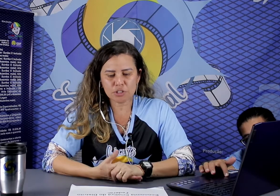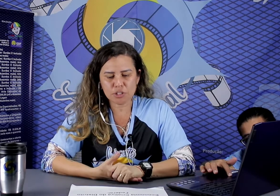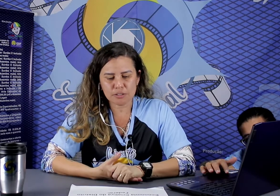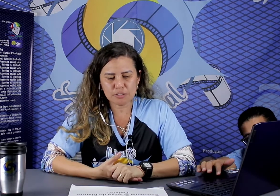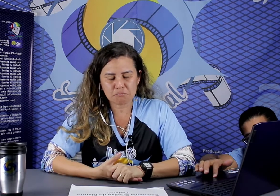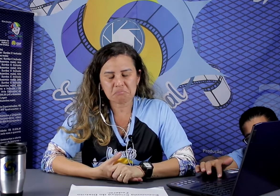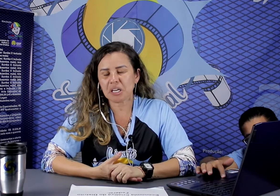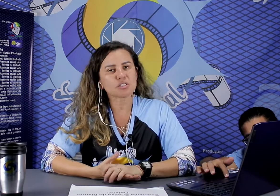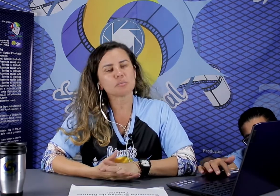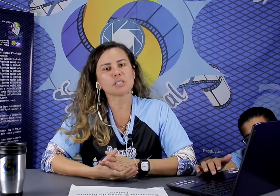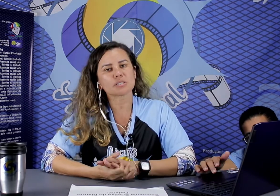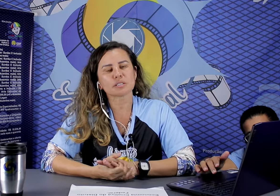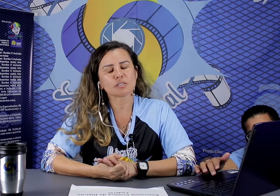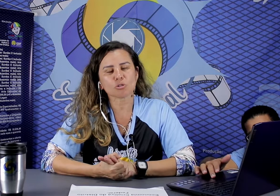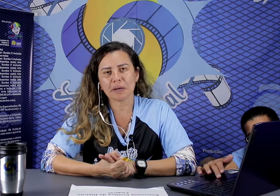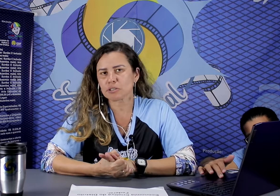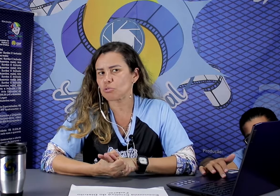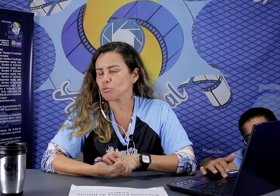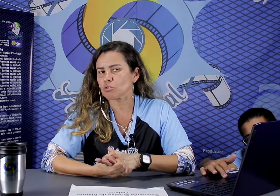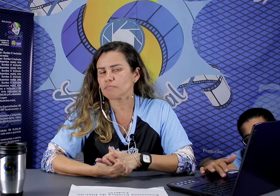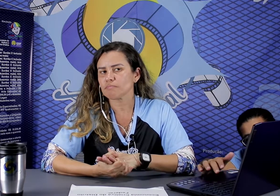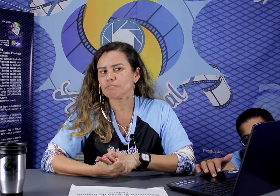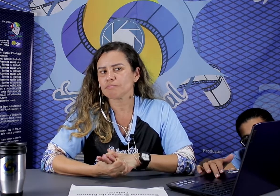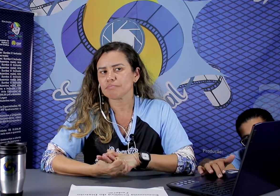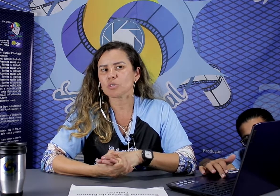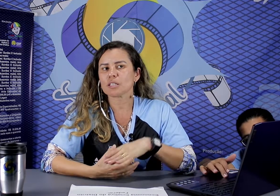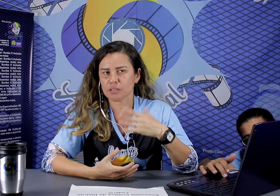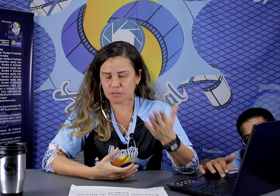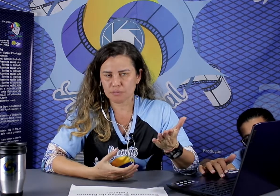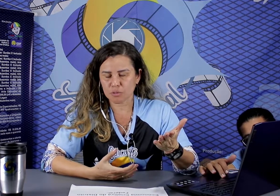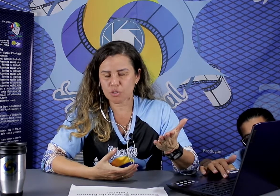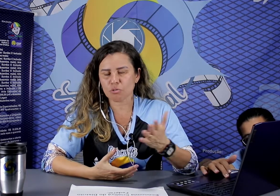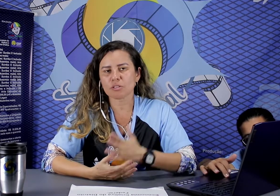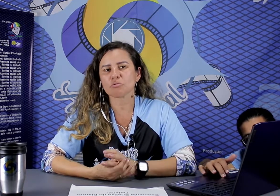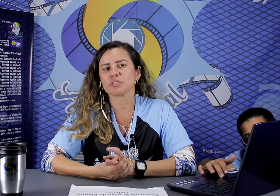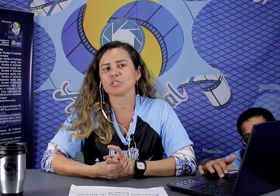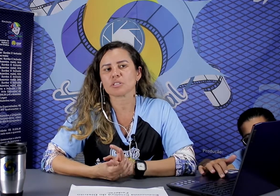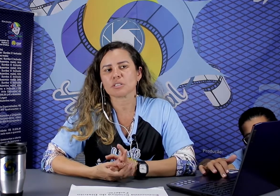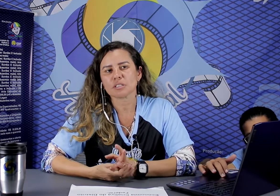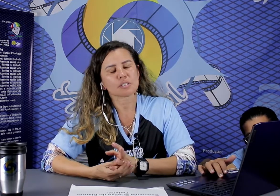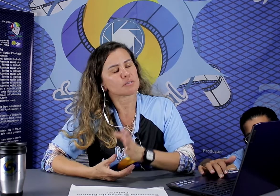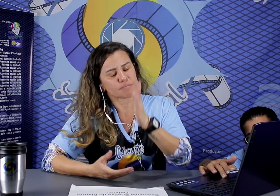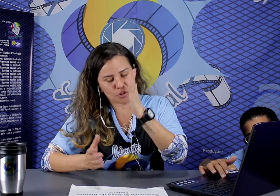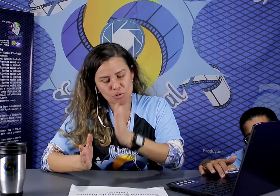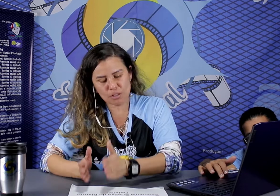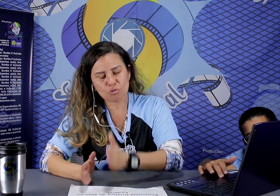diretamente, 3 famílias que os pais são surdos, dos estudantes ouvintes, dos estudantes surdos,